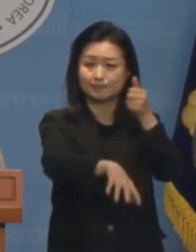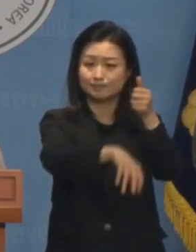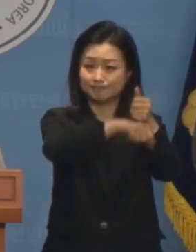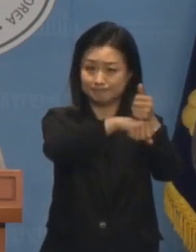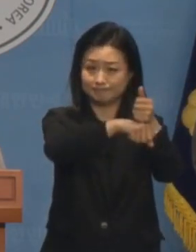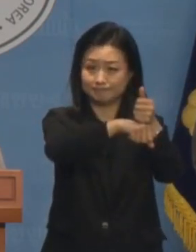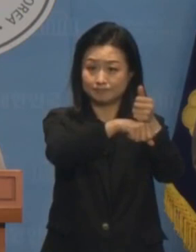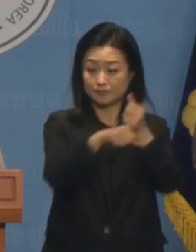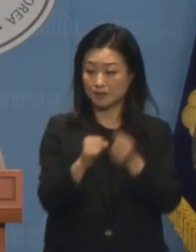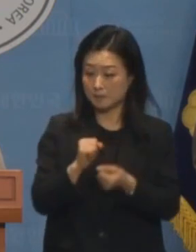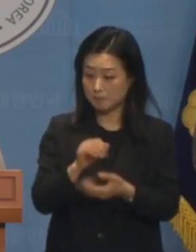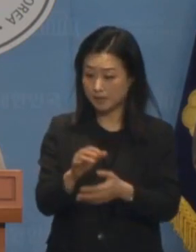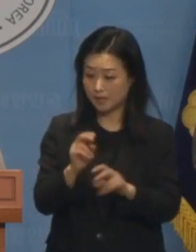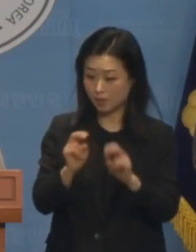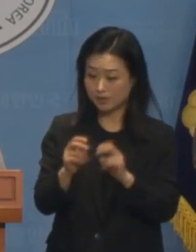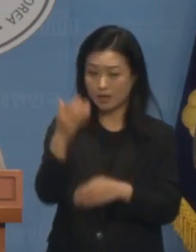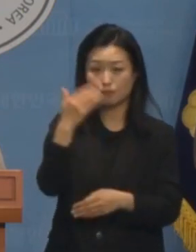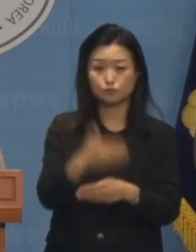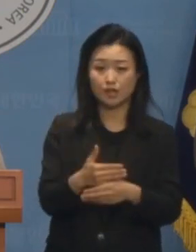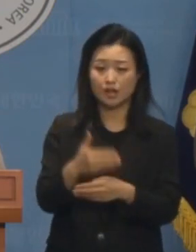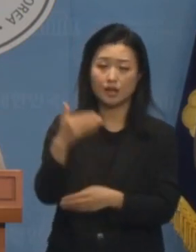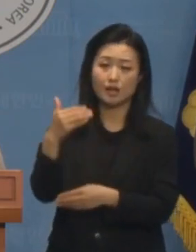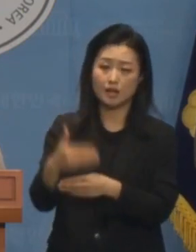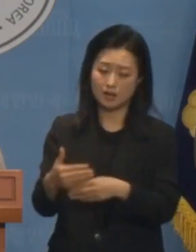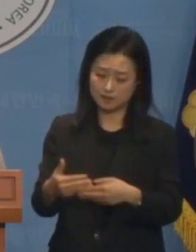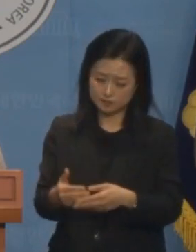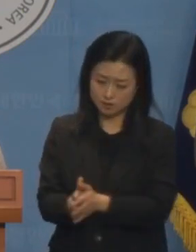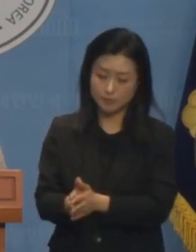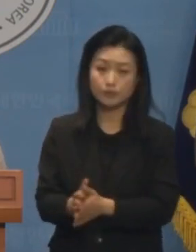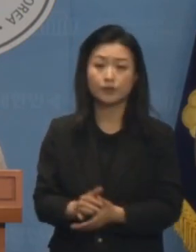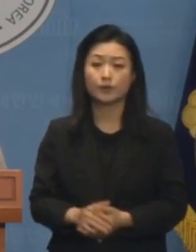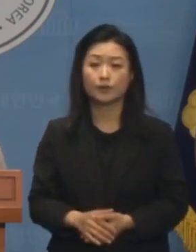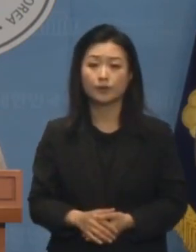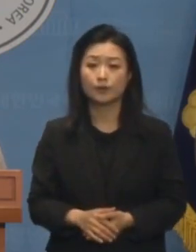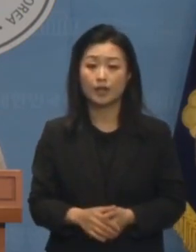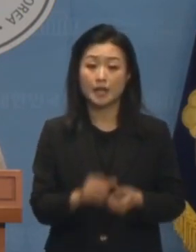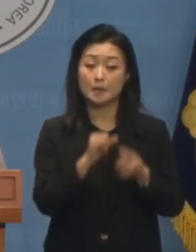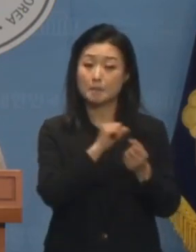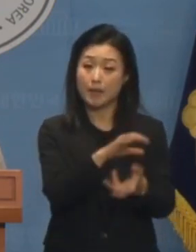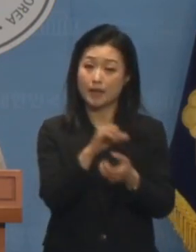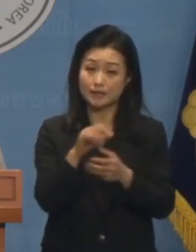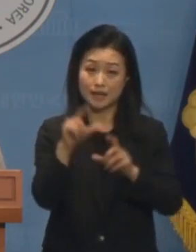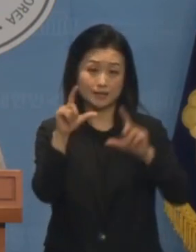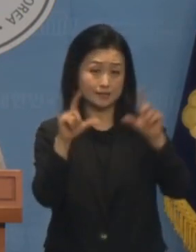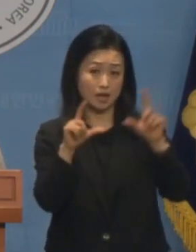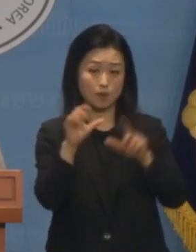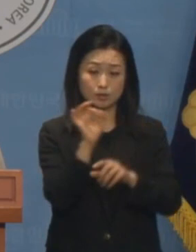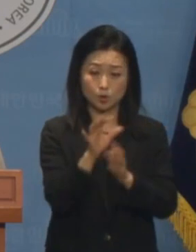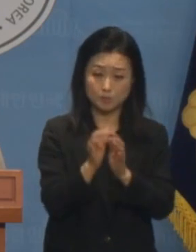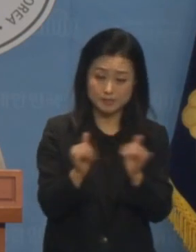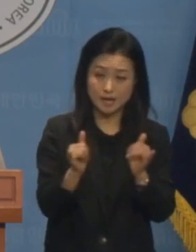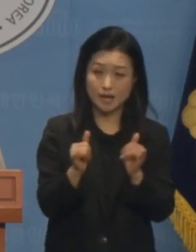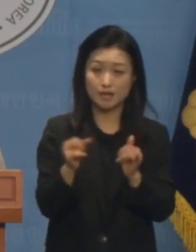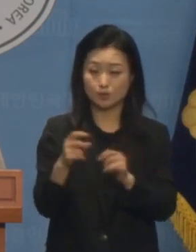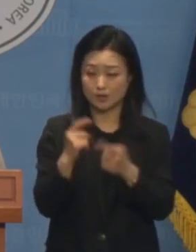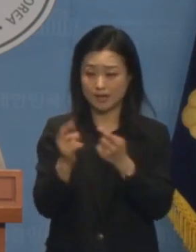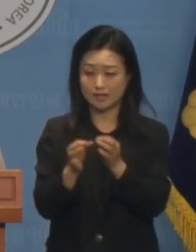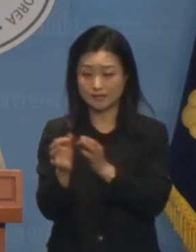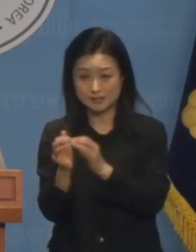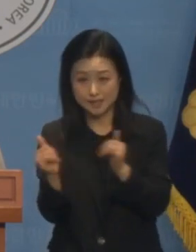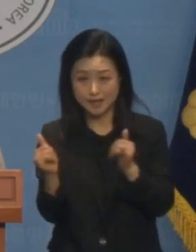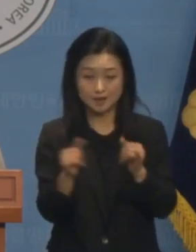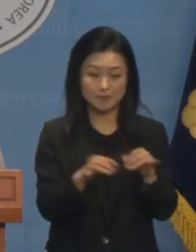대행 업체들이 문을 닫고 있는 실정입니다. 배달 시장의 생태계는 소비자와 점주, 라이더